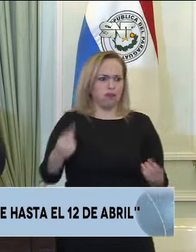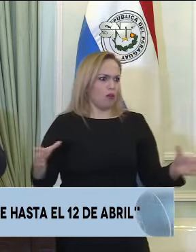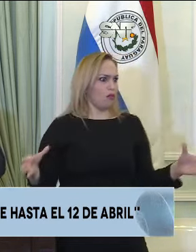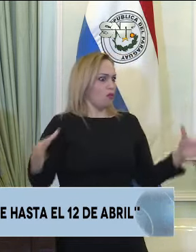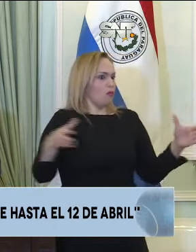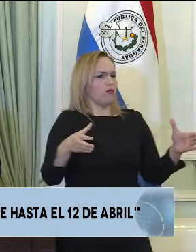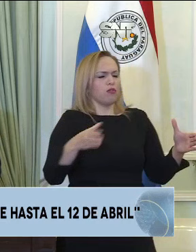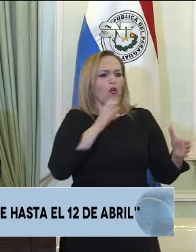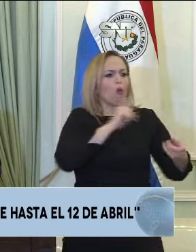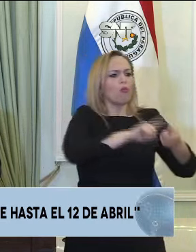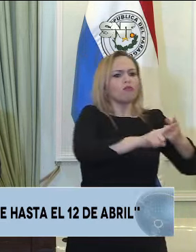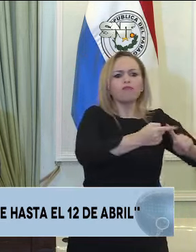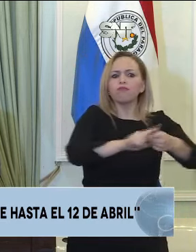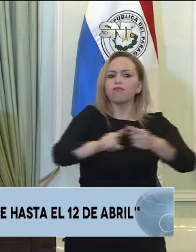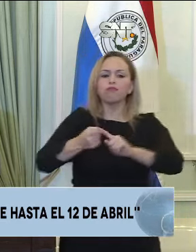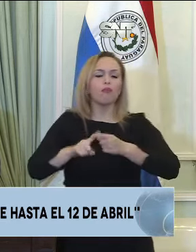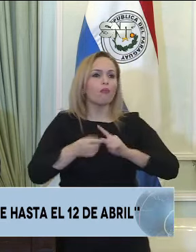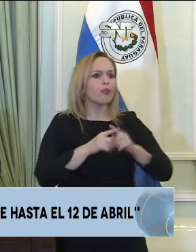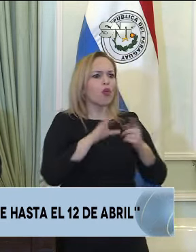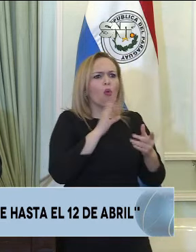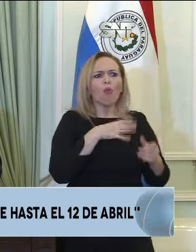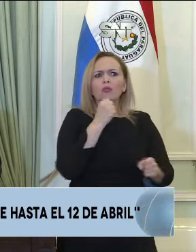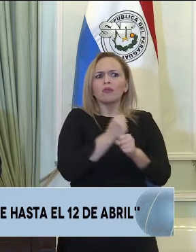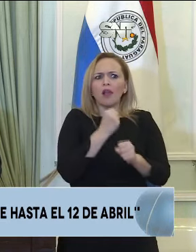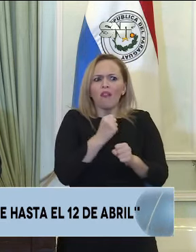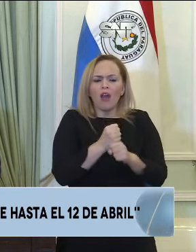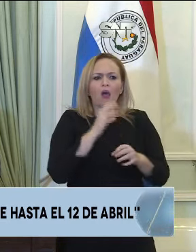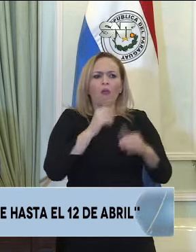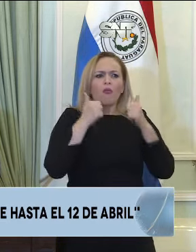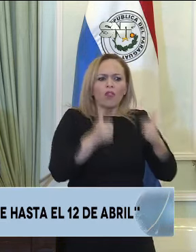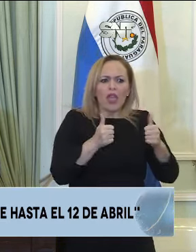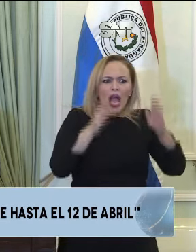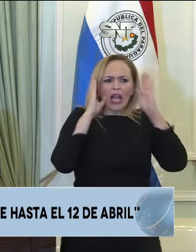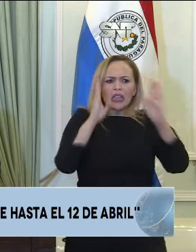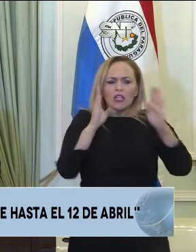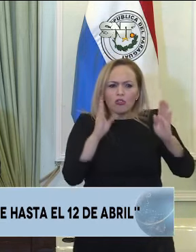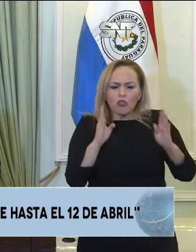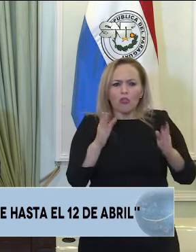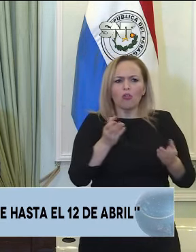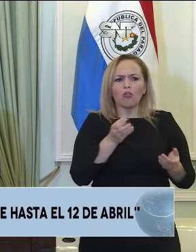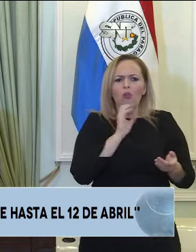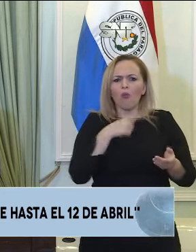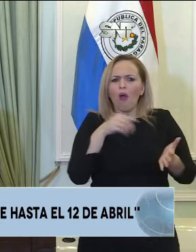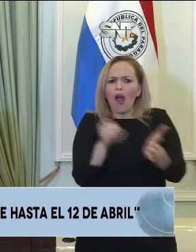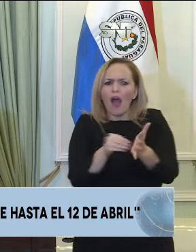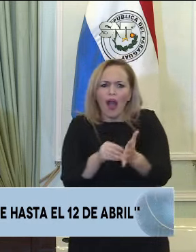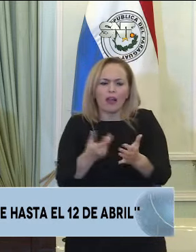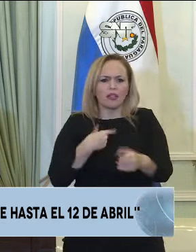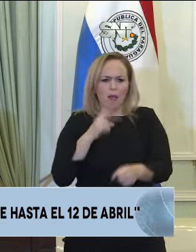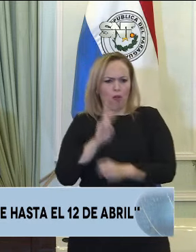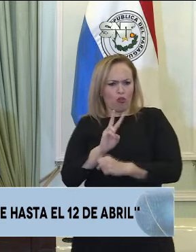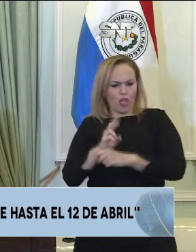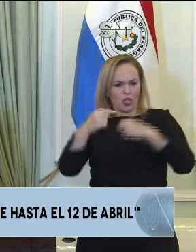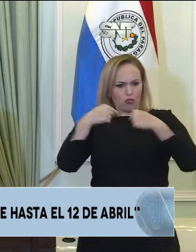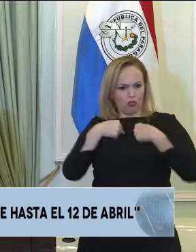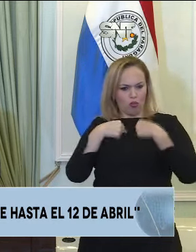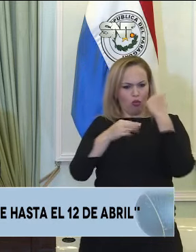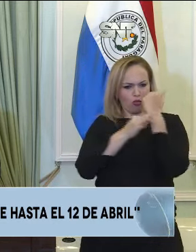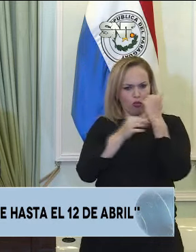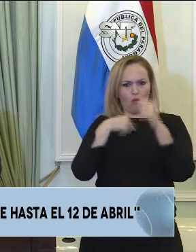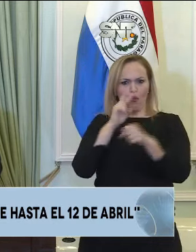nivel país un plan maestro de los lugares donde van a ser atendidas las personas con respecto a estas